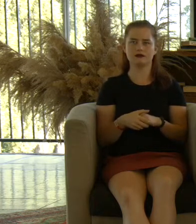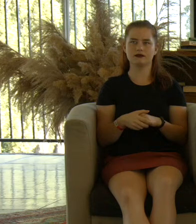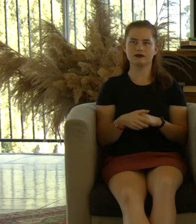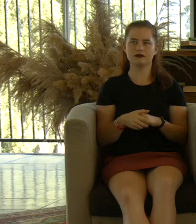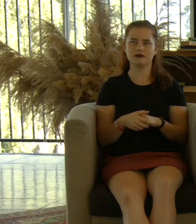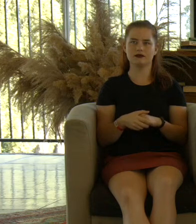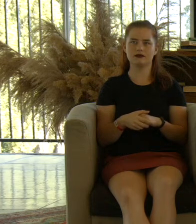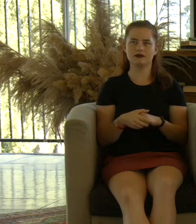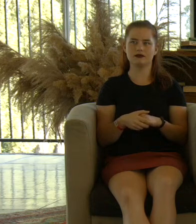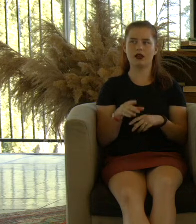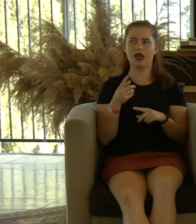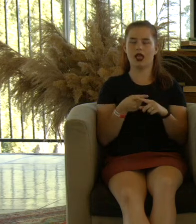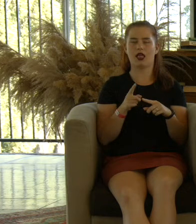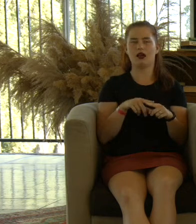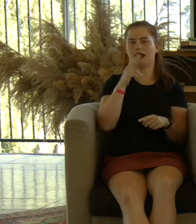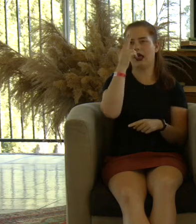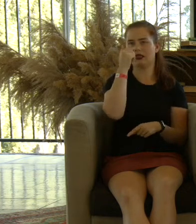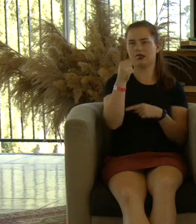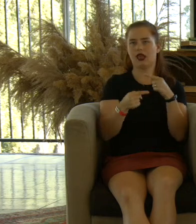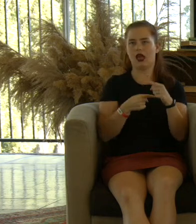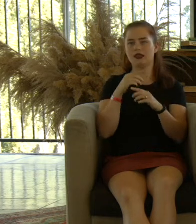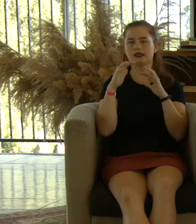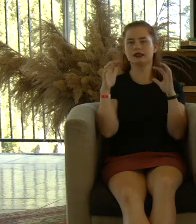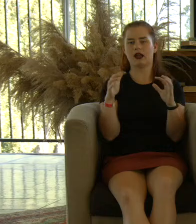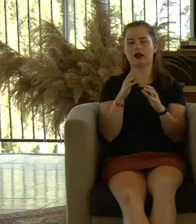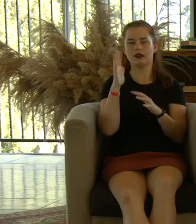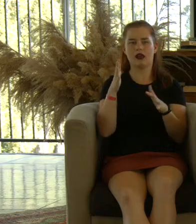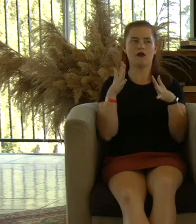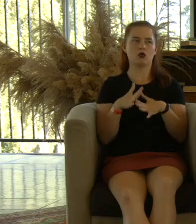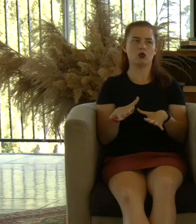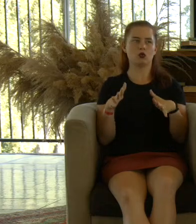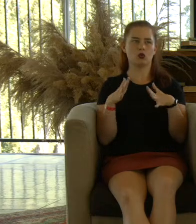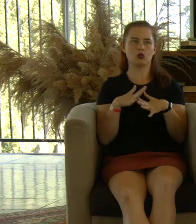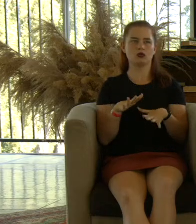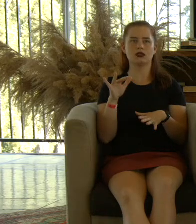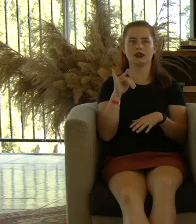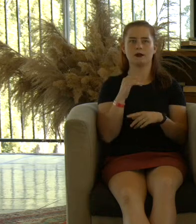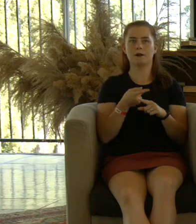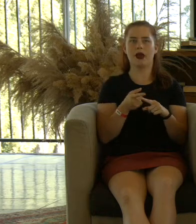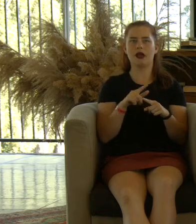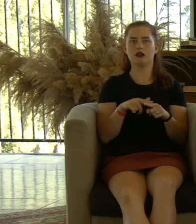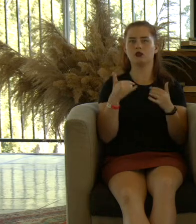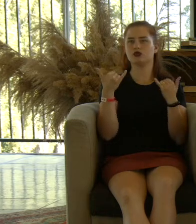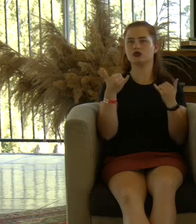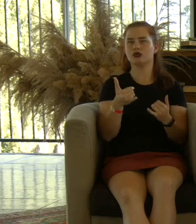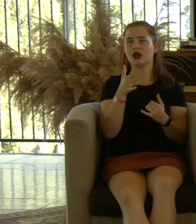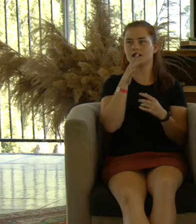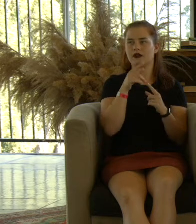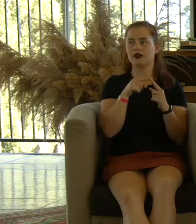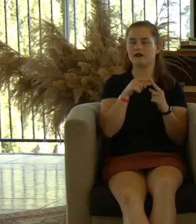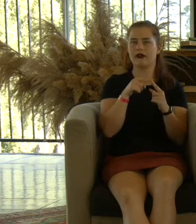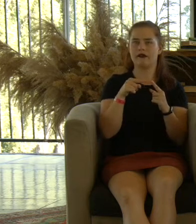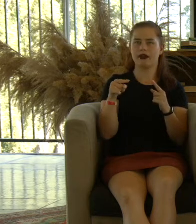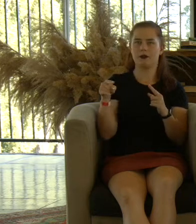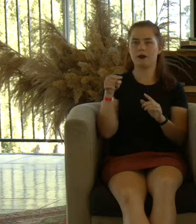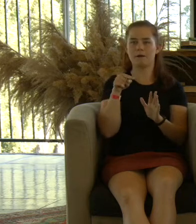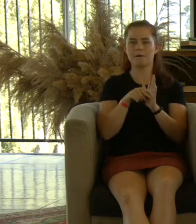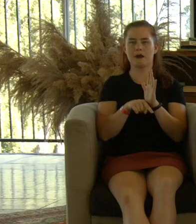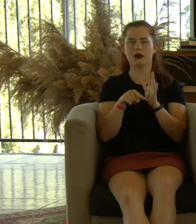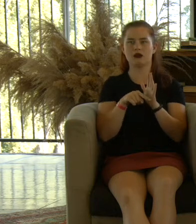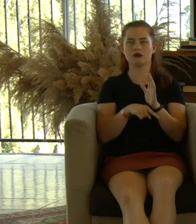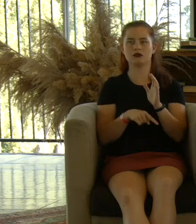Кстати, вот эта традиция сохранилась в Грузии. И потому сейчас, во время, там, по сути,